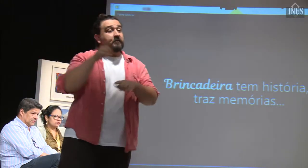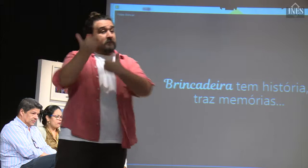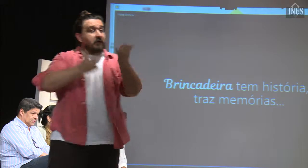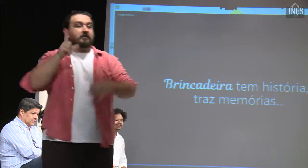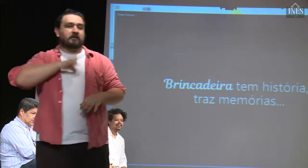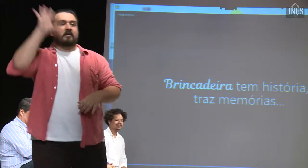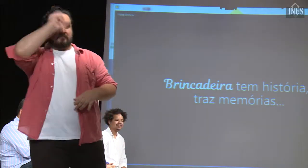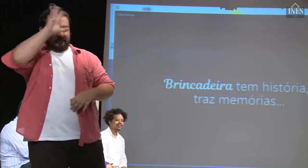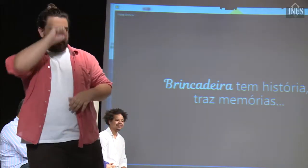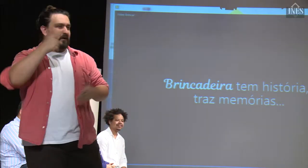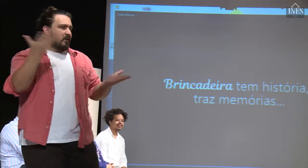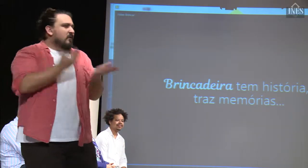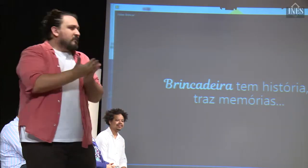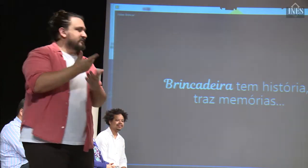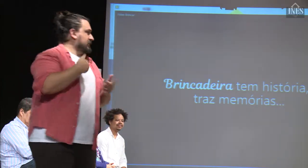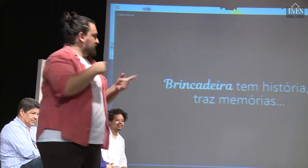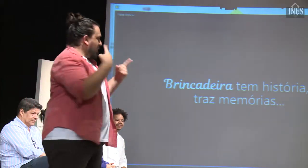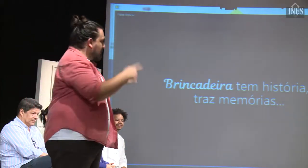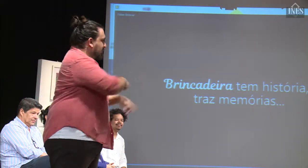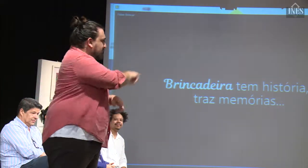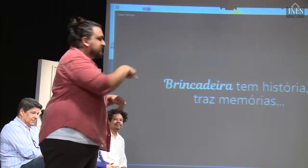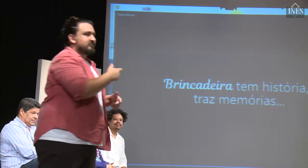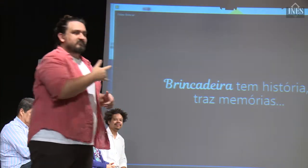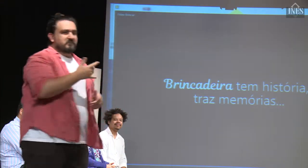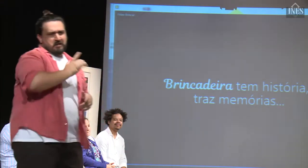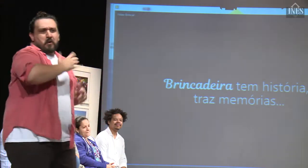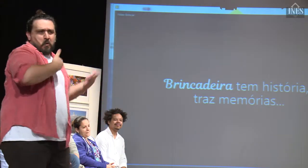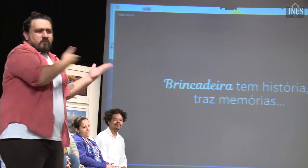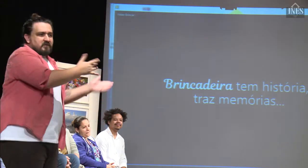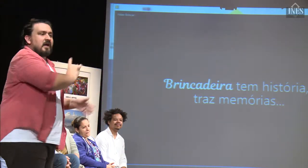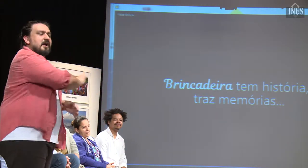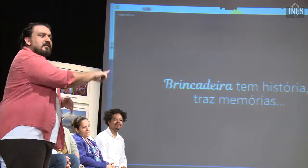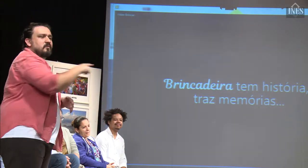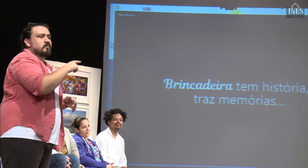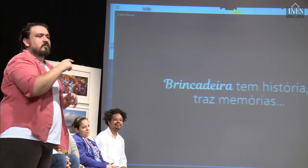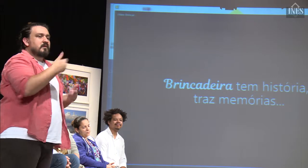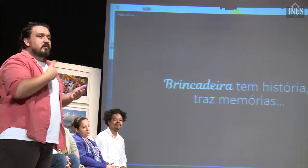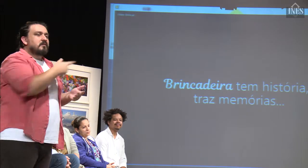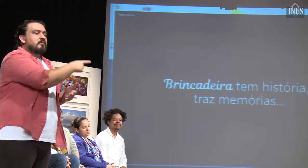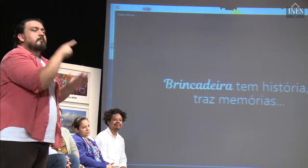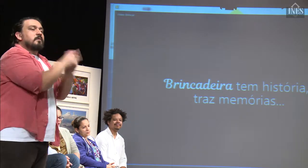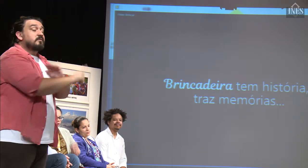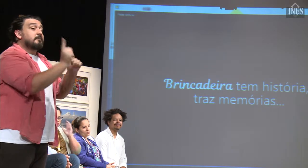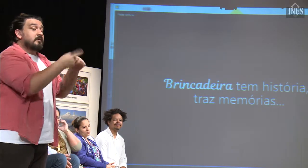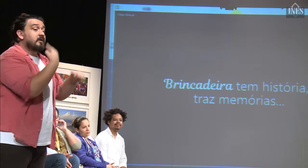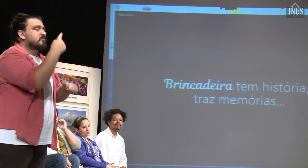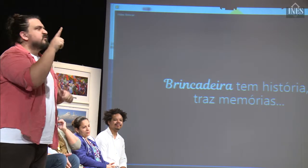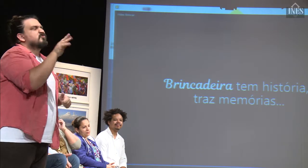lembra da sua infância que você que gostava de brincar? Uma brincadeira que você gostava e que às vezes você pensa, vou brincar disso, eu fico muito ansioso e